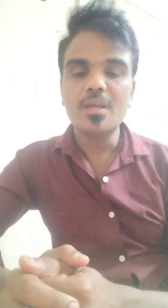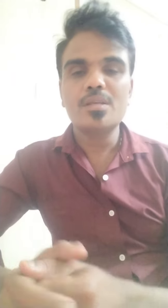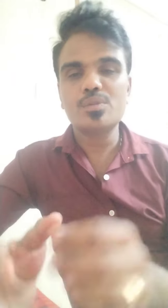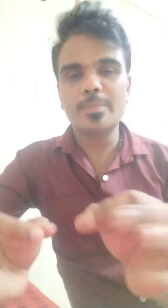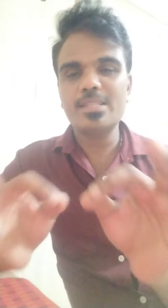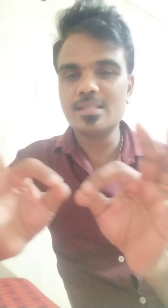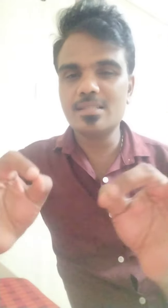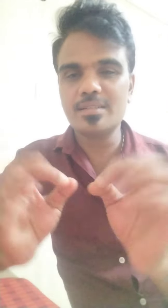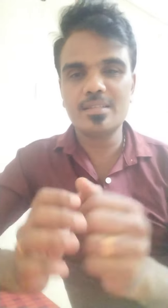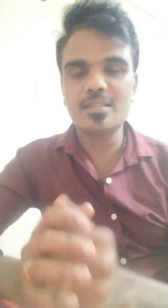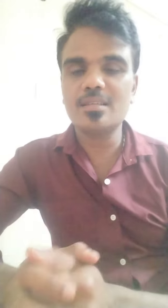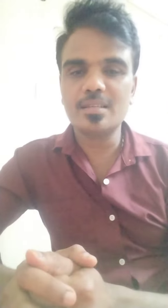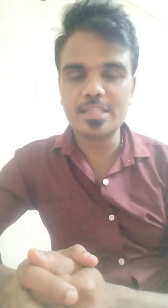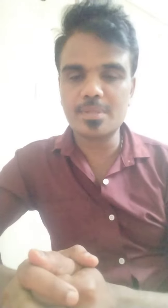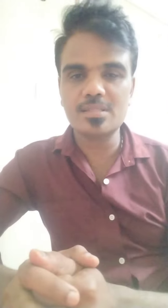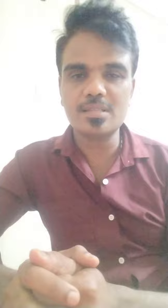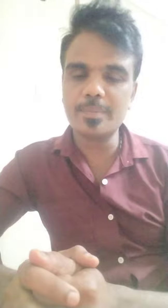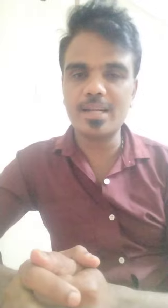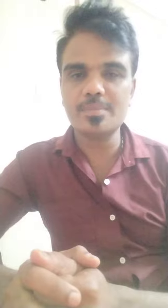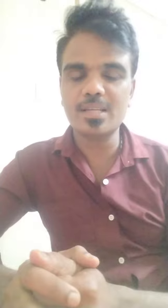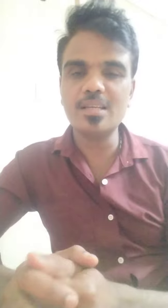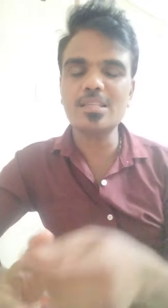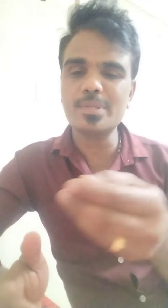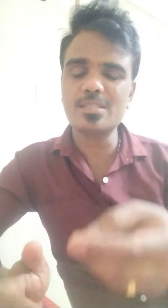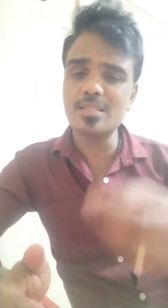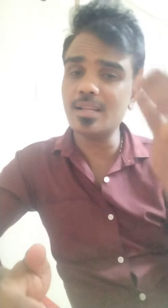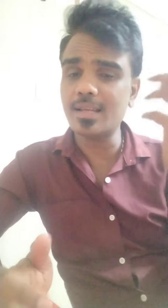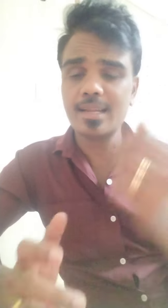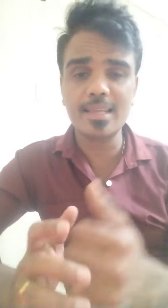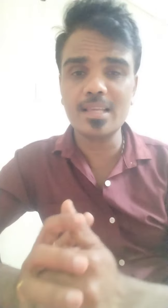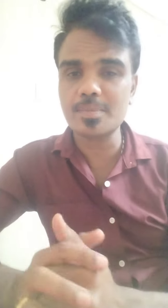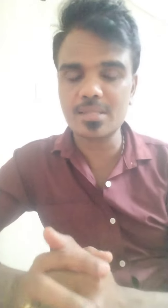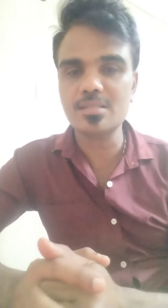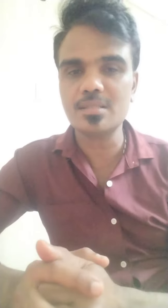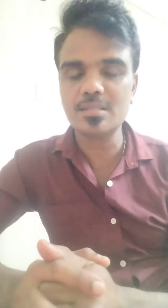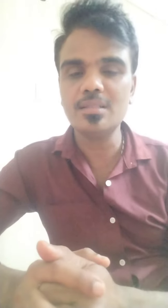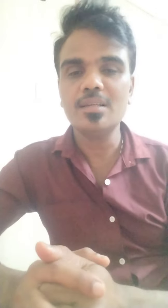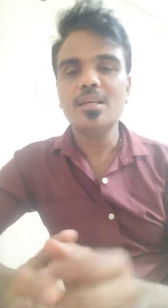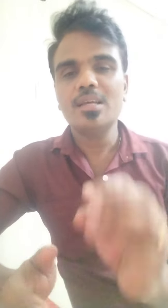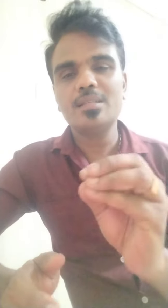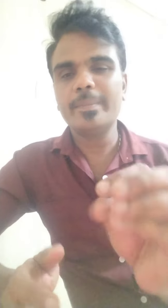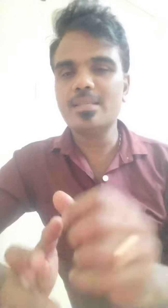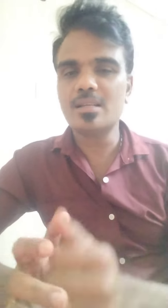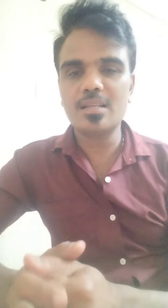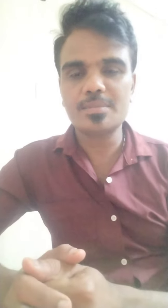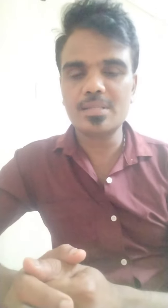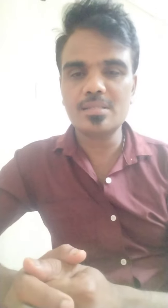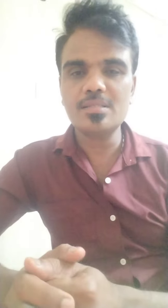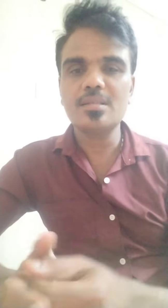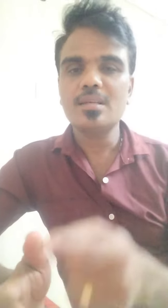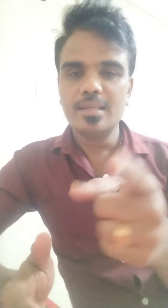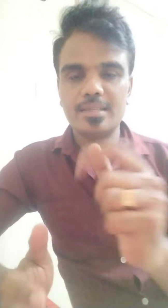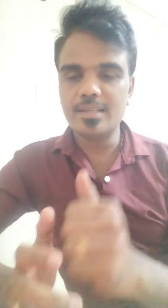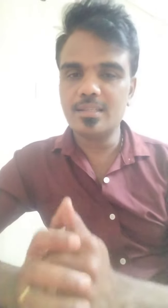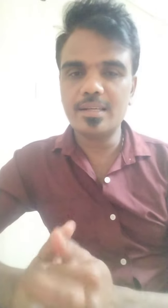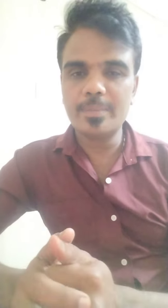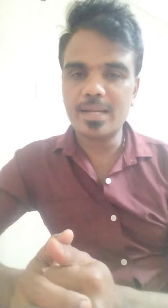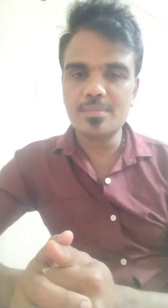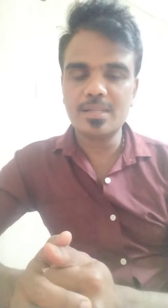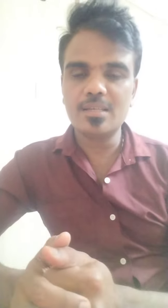ஸோ இது மாதிரி சின்ன சின்ன எக்ஸ்ப்ரெஷன்ஸ்லாம் ப்ராக்டிஸ் பண்ணுங்கள். எக்ஸ்ப்ரெஷன்ஸில் நிறைய எக்ஸ்ப்ரெஷன்ஸ் இருக்குது. இது பேசிக்கான எக்ஸ்ப்ரெஷன்ஸ். இது எல்லாத்தையும் நல்லா ப்ராக்டிஸ் பண்ணுங்கள்.